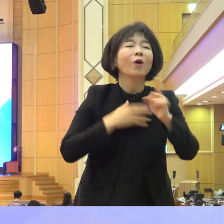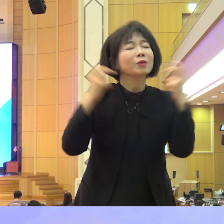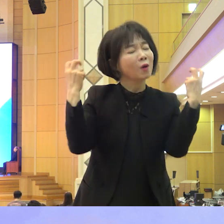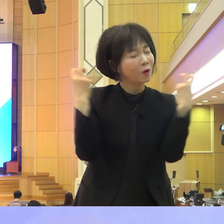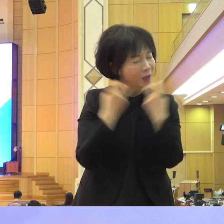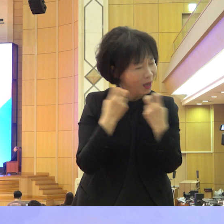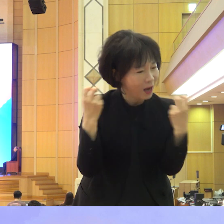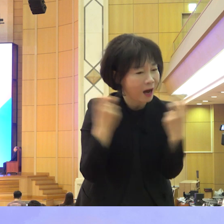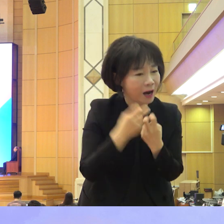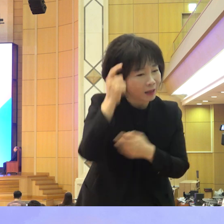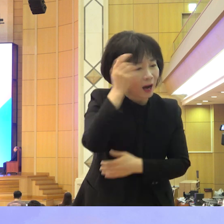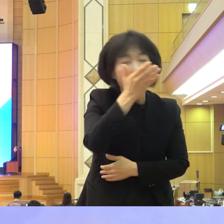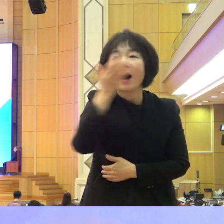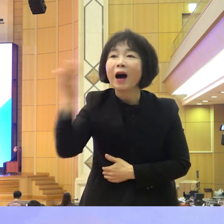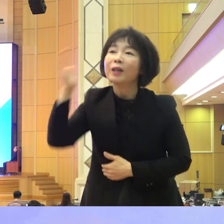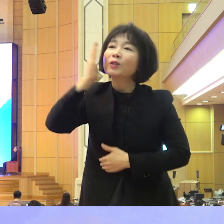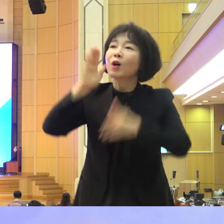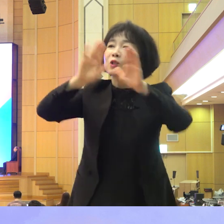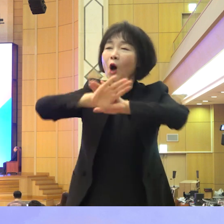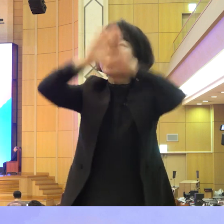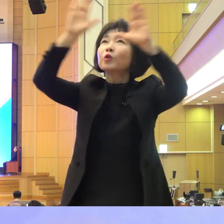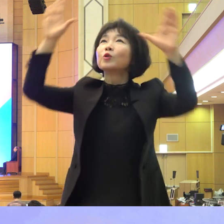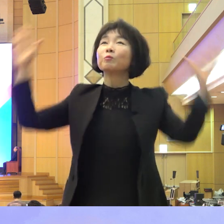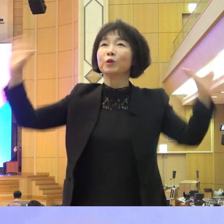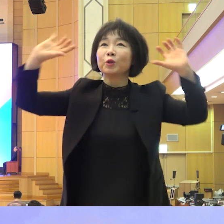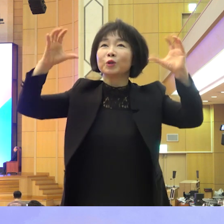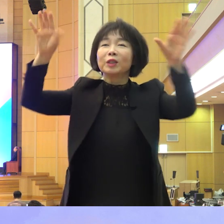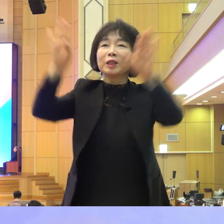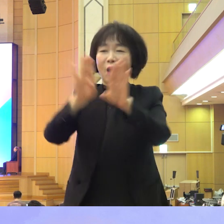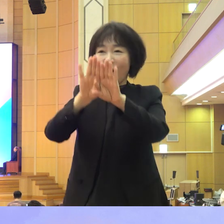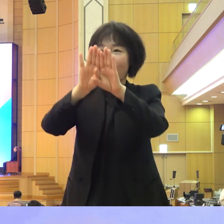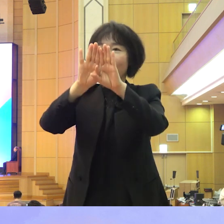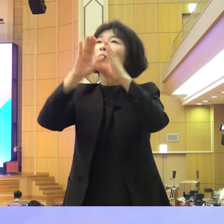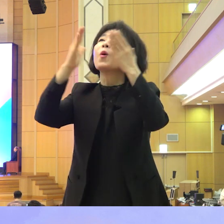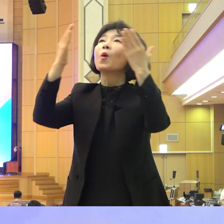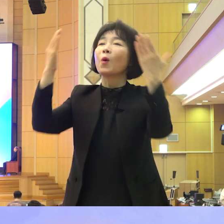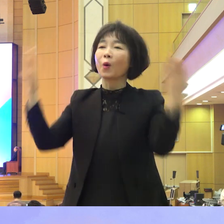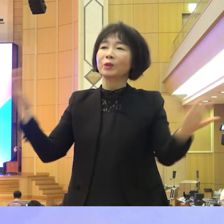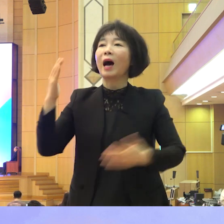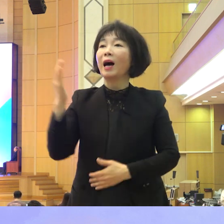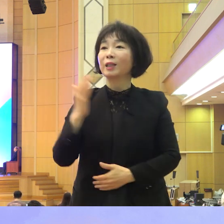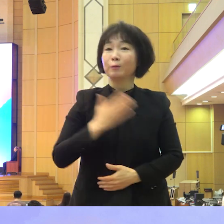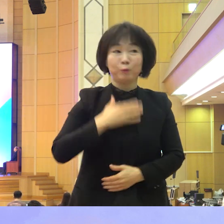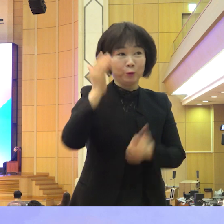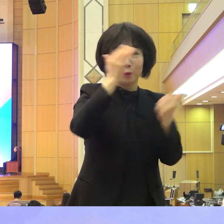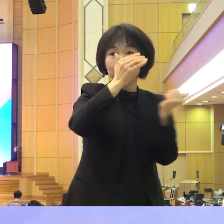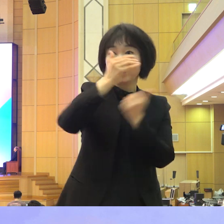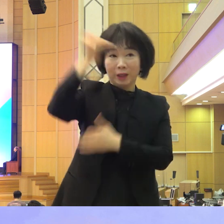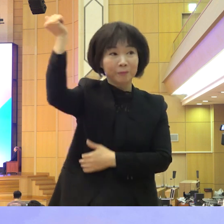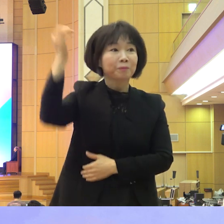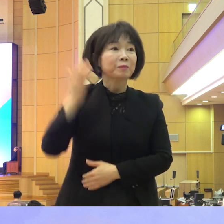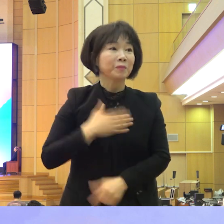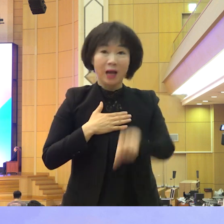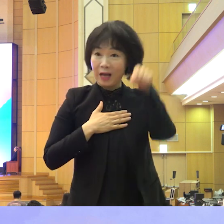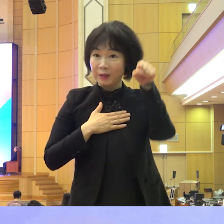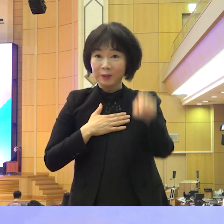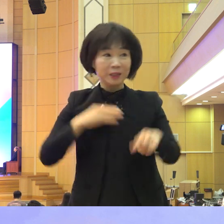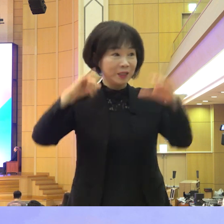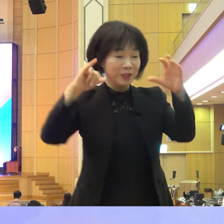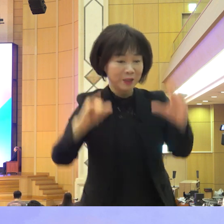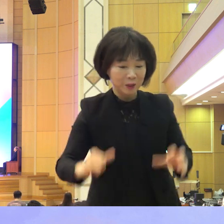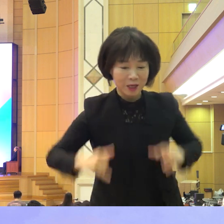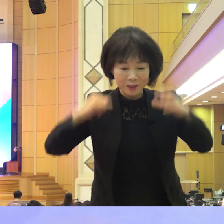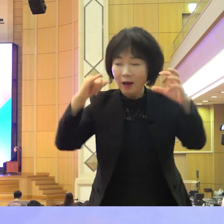난 어떻게 하나. 저 천국 문을 열고 나를 부르네.